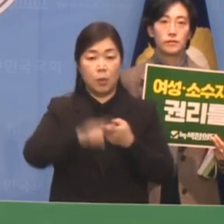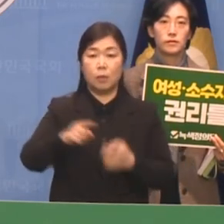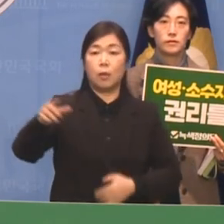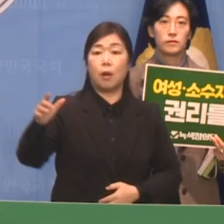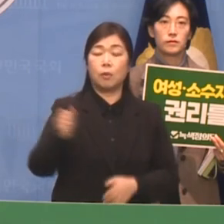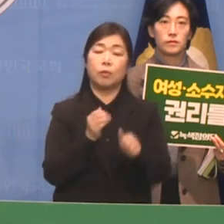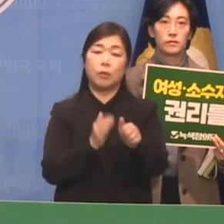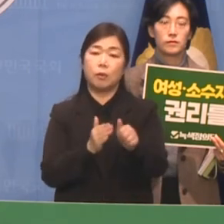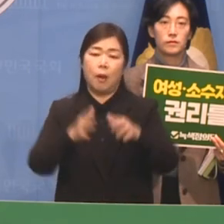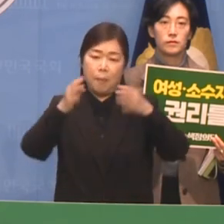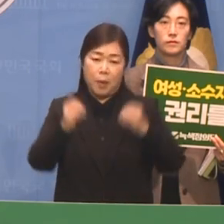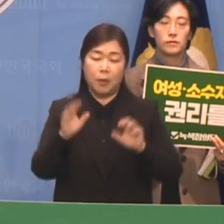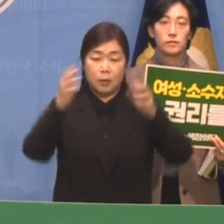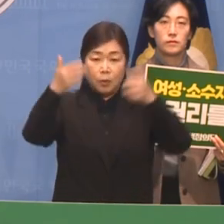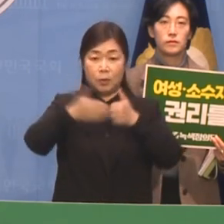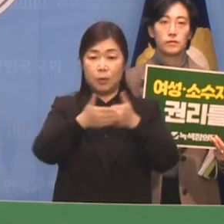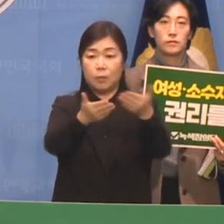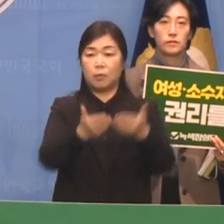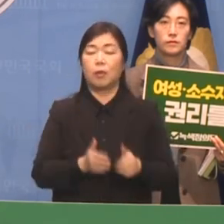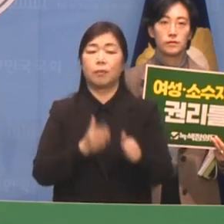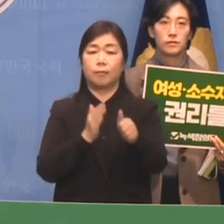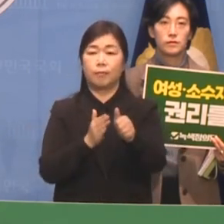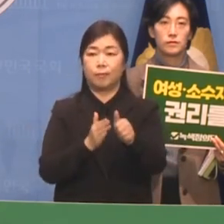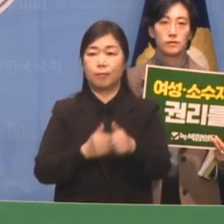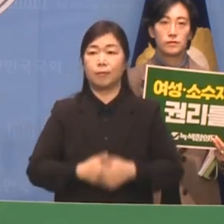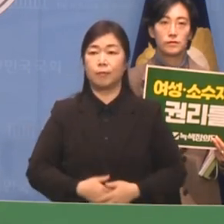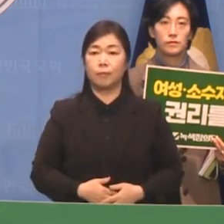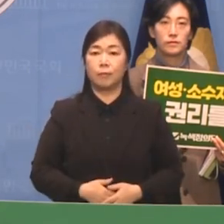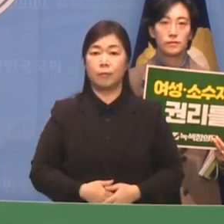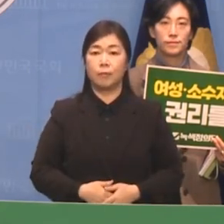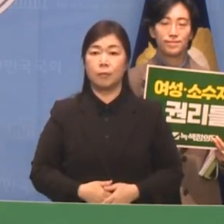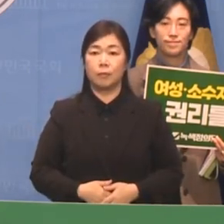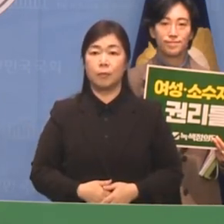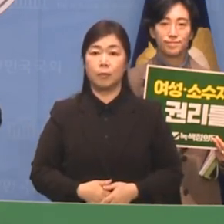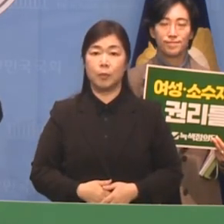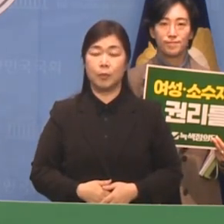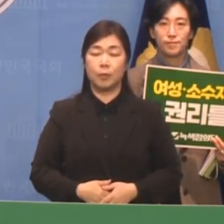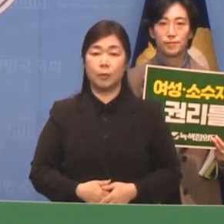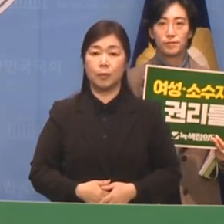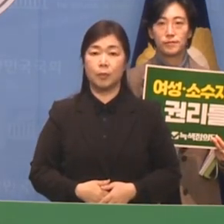가져주시고 많은 응원과 지지 보내주시면 감사하겠습니다.